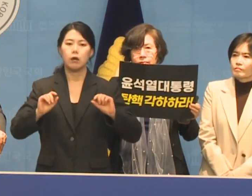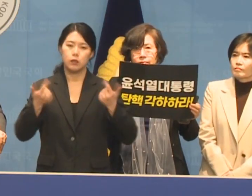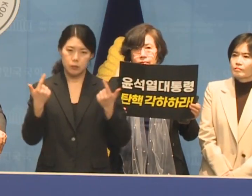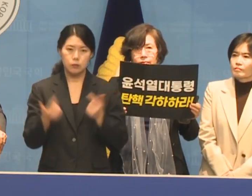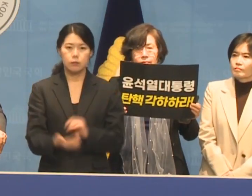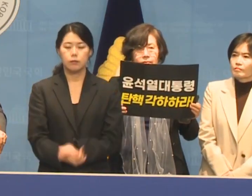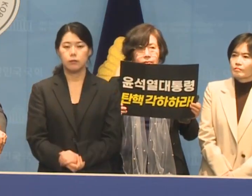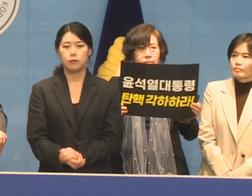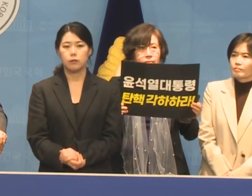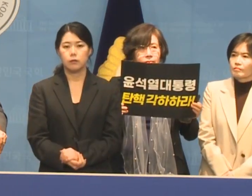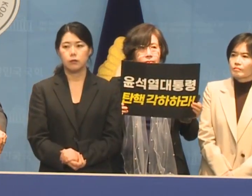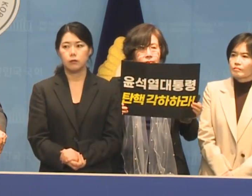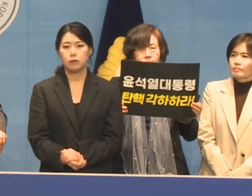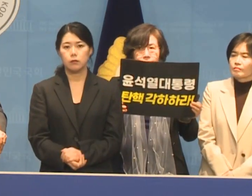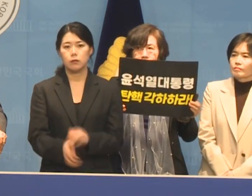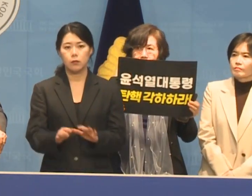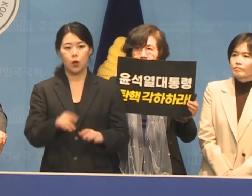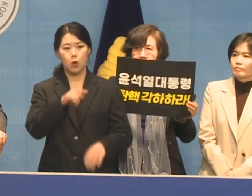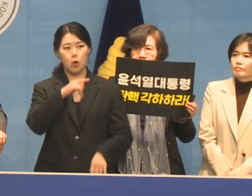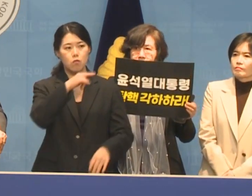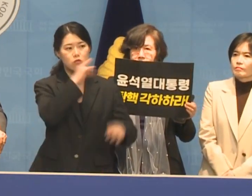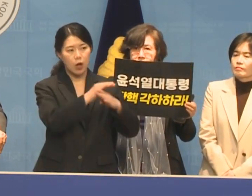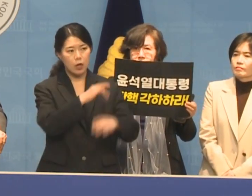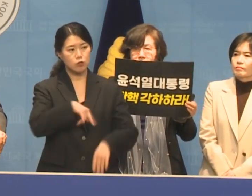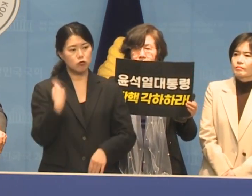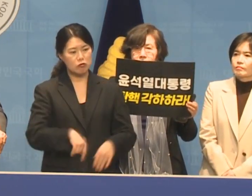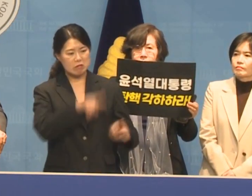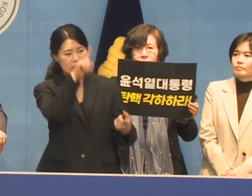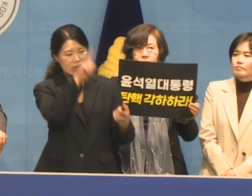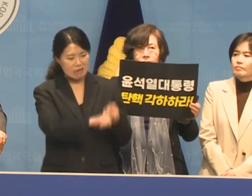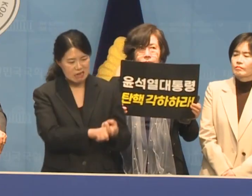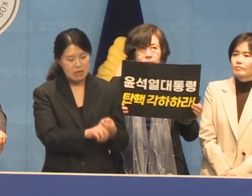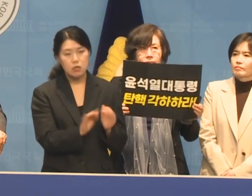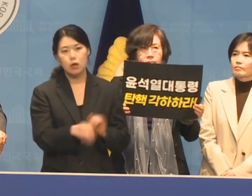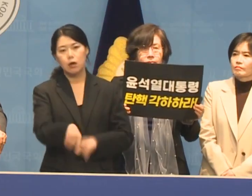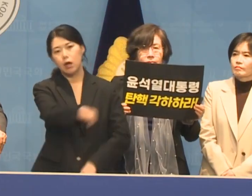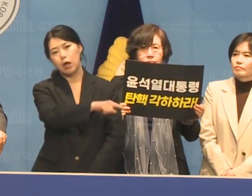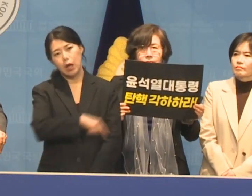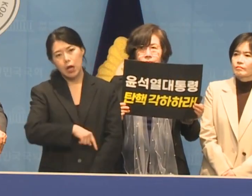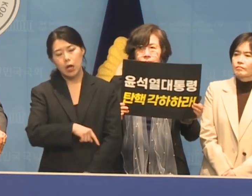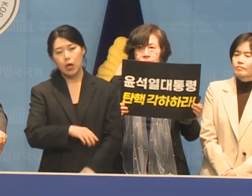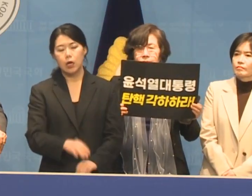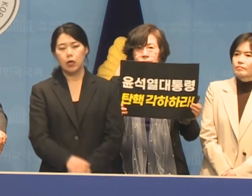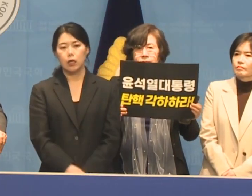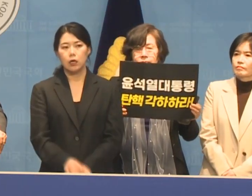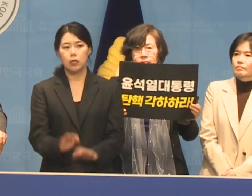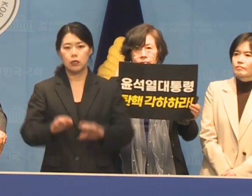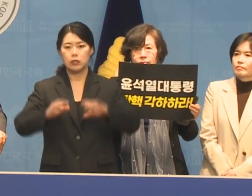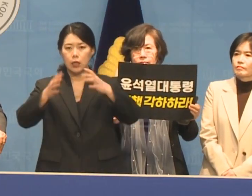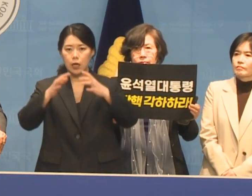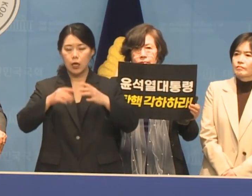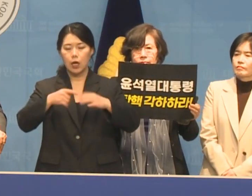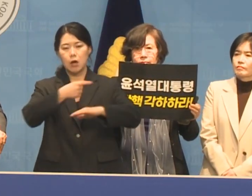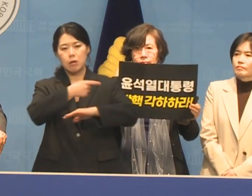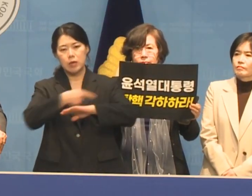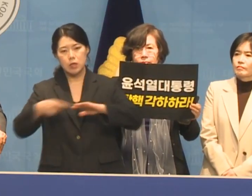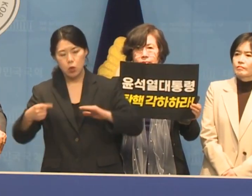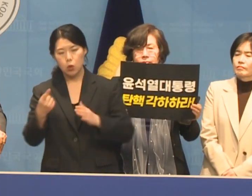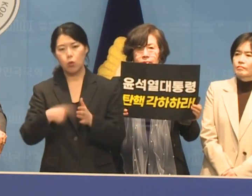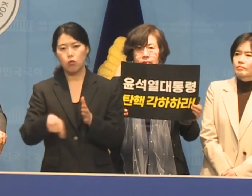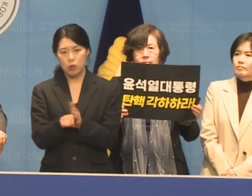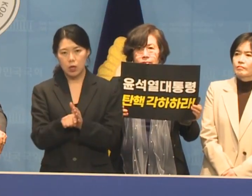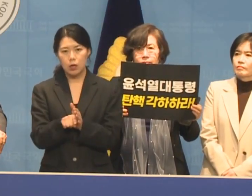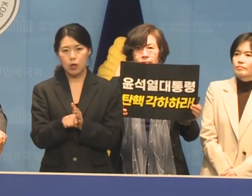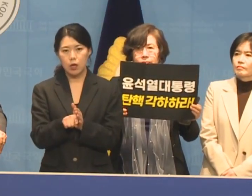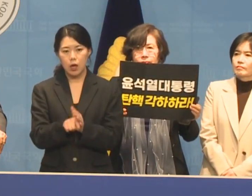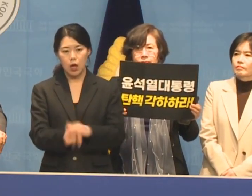아닙니다. 즉 북중과 결탁한 반역자들과 나라와 민족의 운명을 건